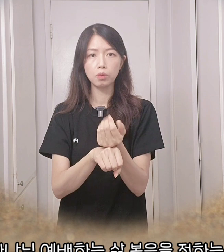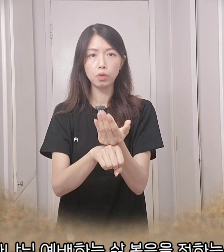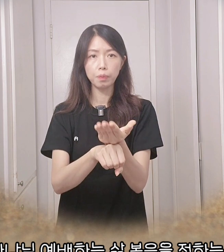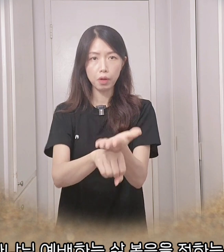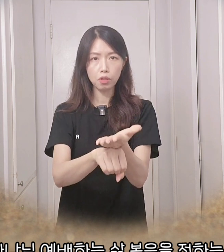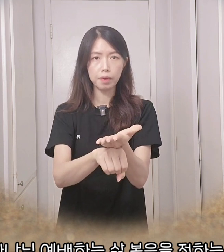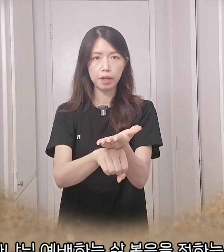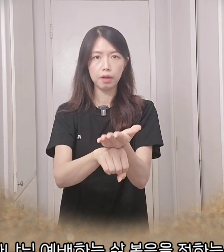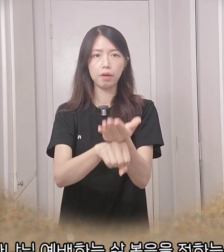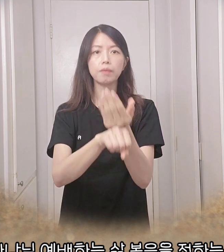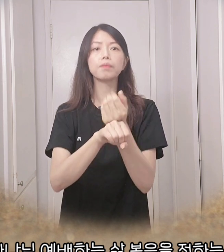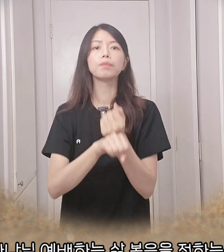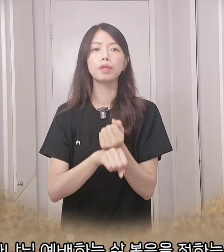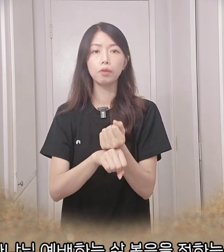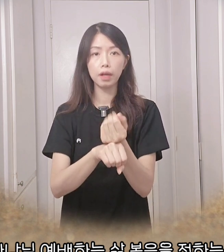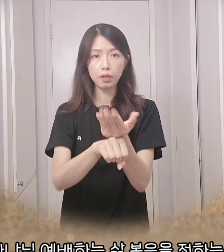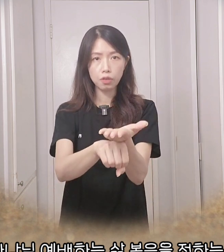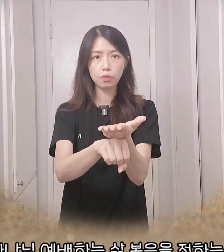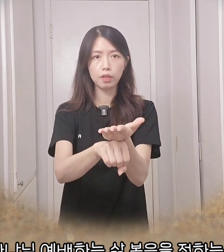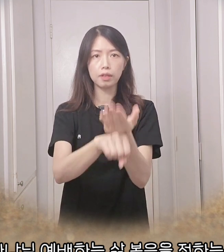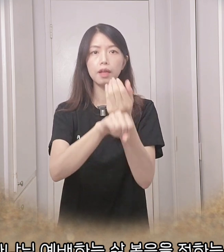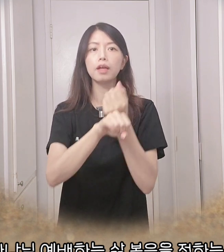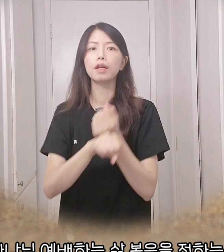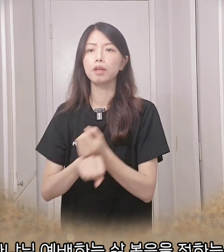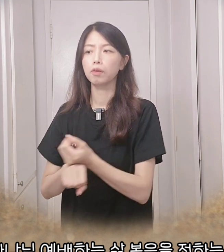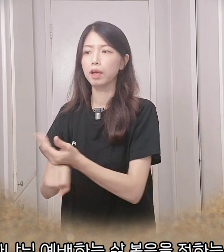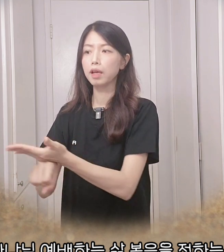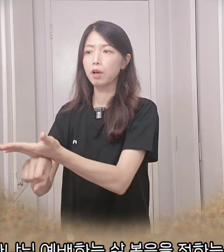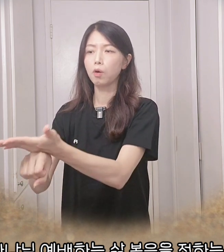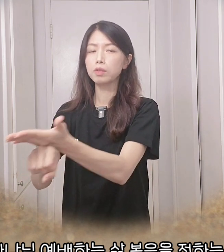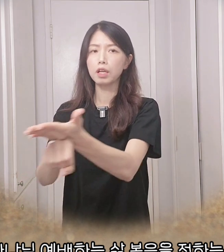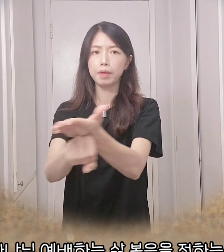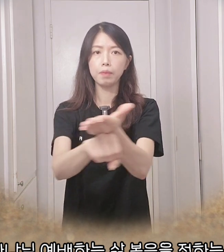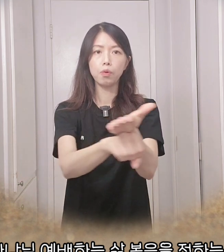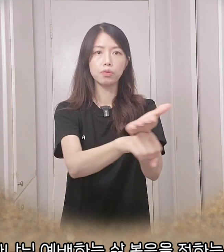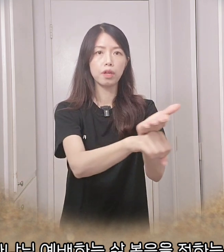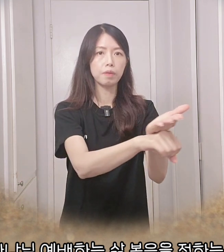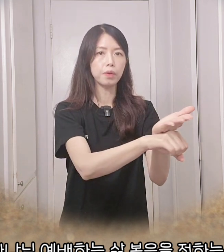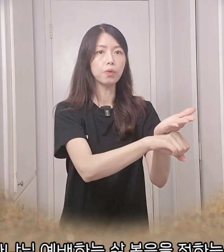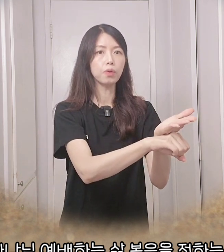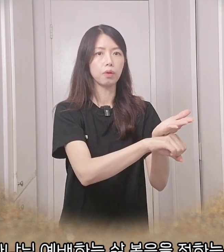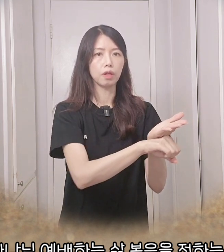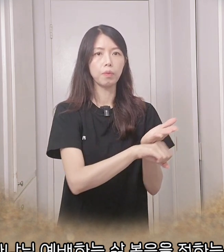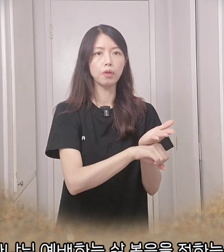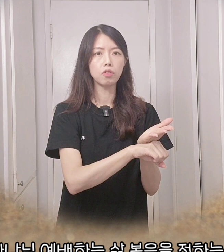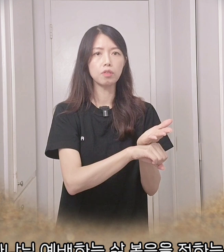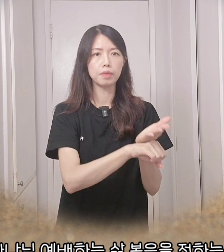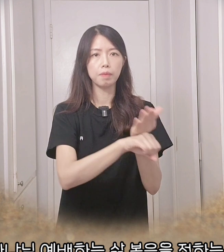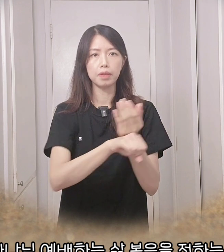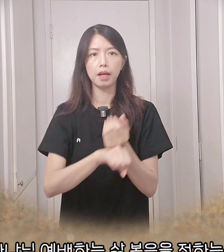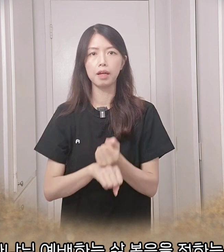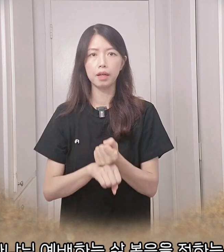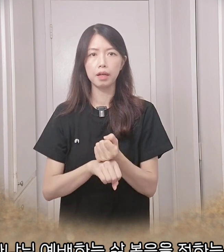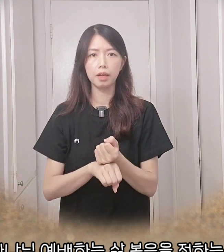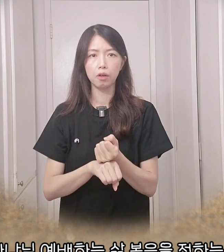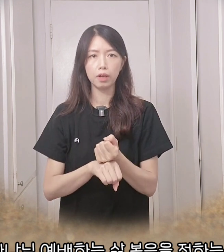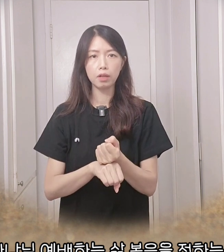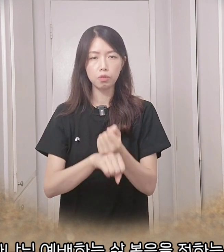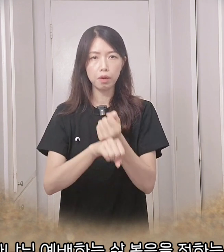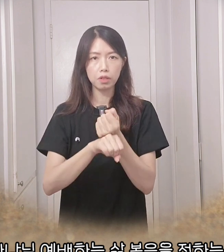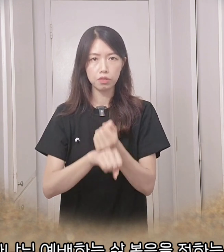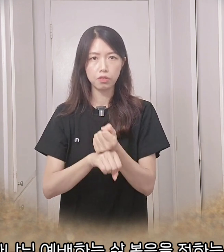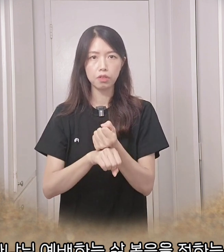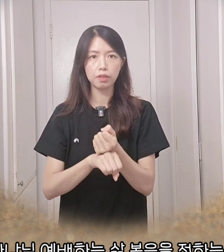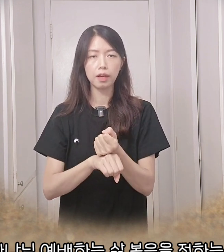나가면서 손을 펴주시면 돼요. 이렇게 해주셔도 되는데 이렇게 여러 사람에게 복수의 의미로 이렇게 표현해 주시면 됩니다.